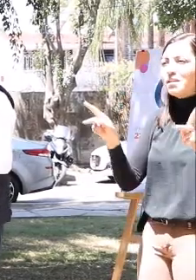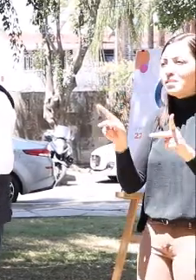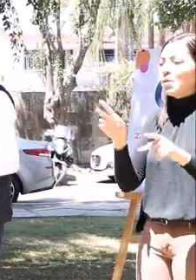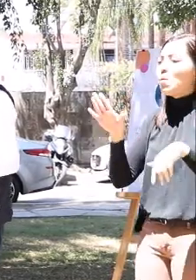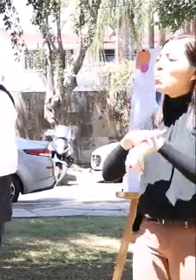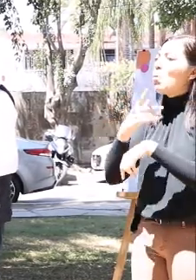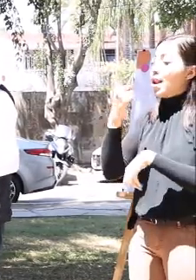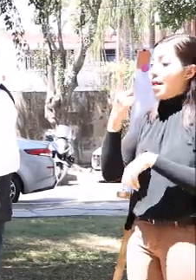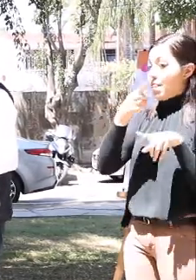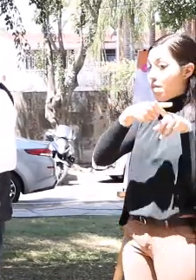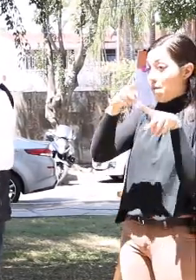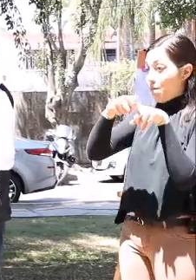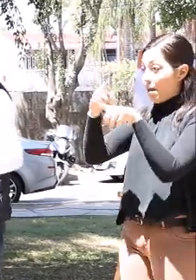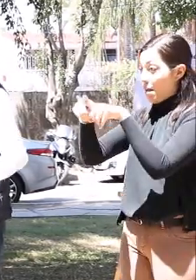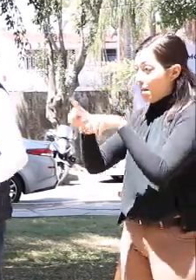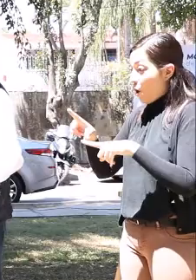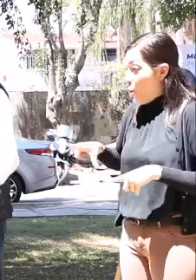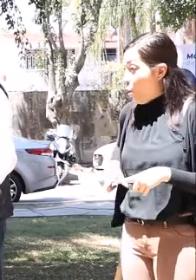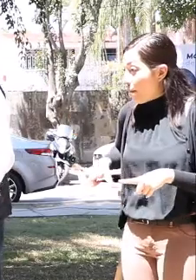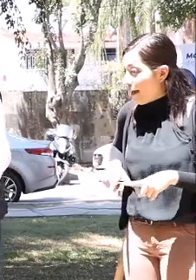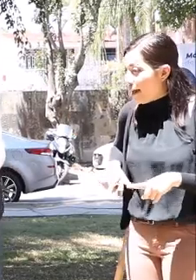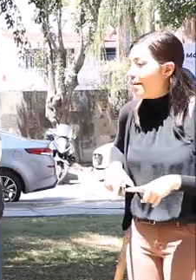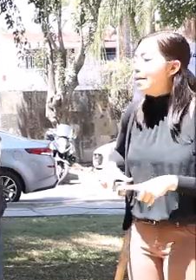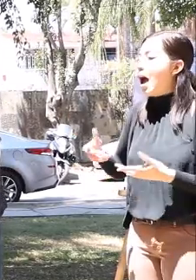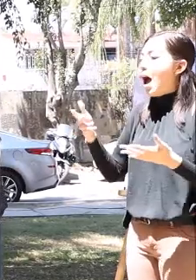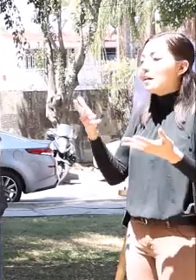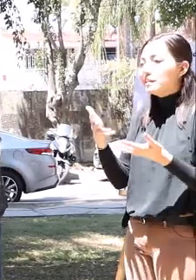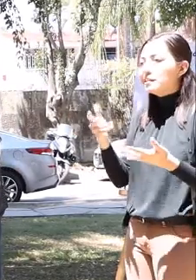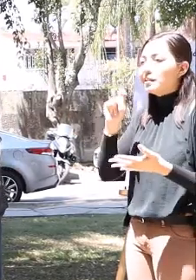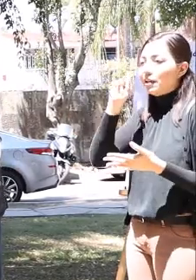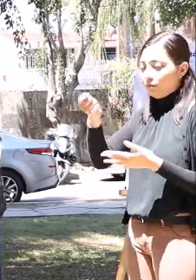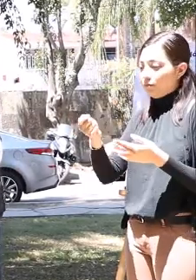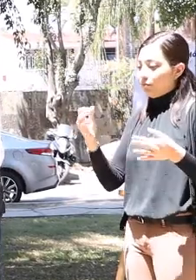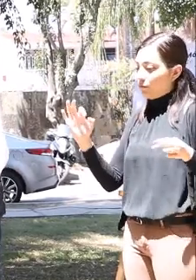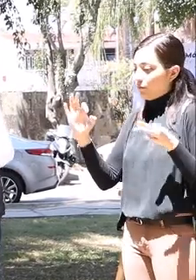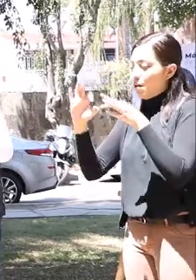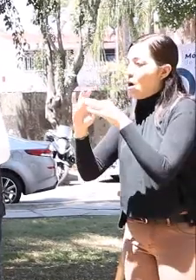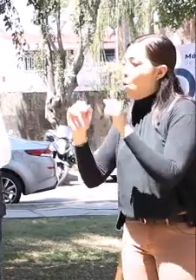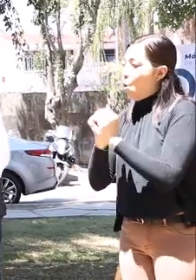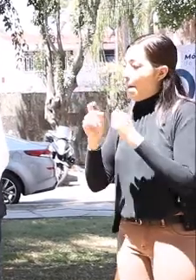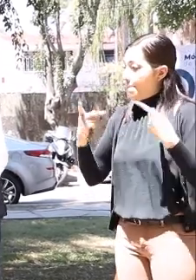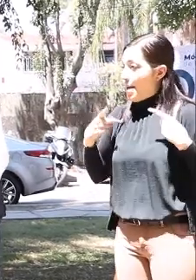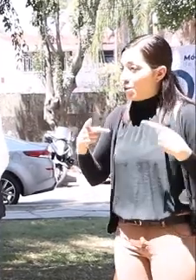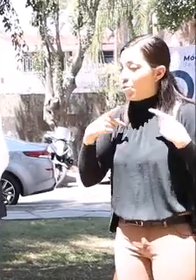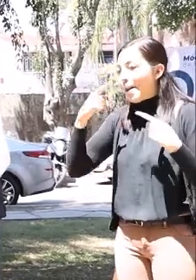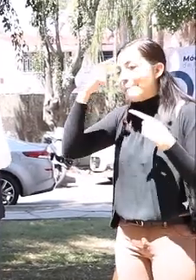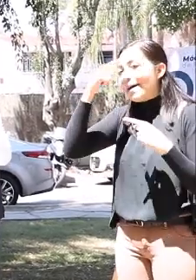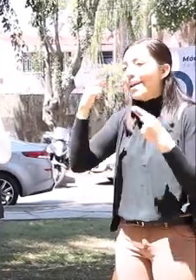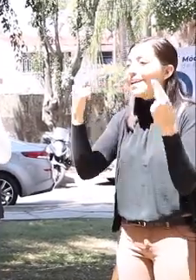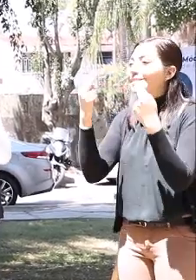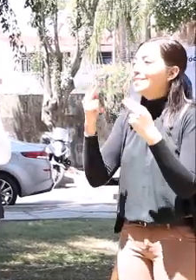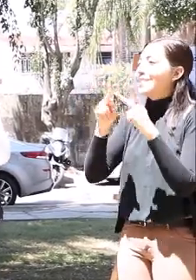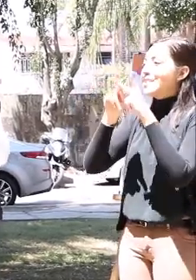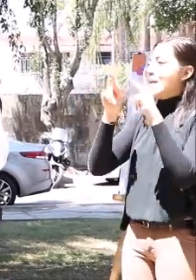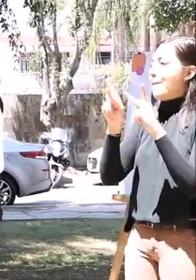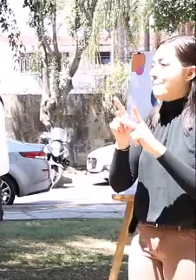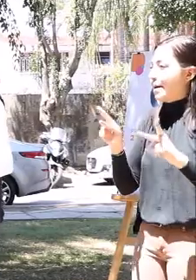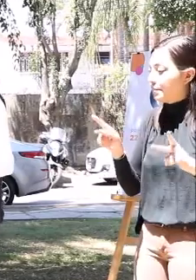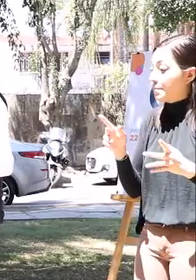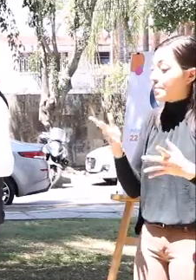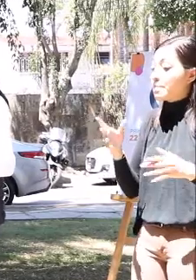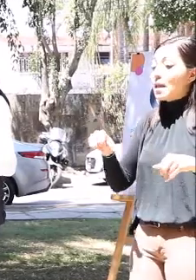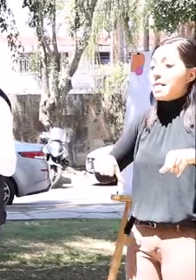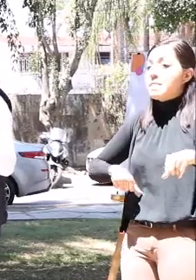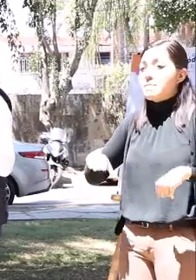las áreas de gobierno hicieron acciones junto con los ciudadanos de construcción de paz, es decir,